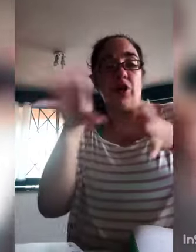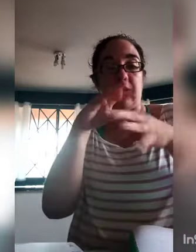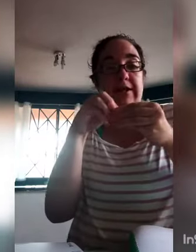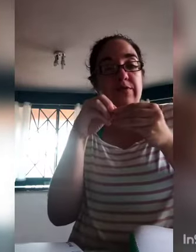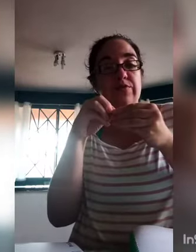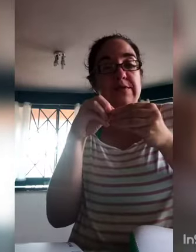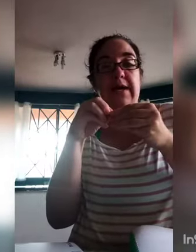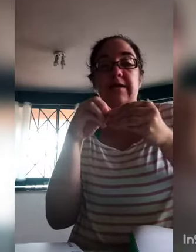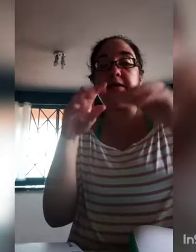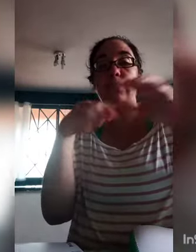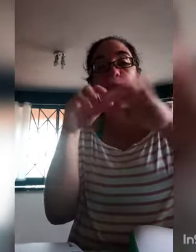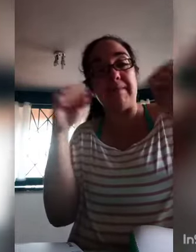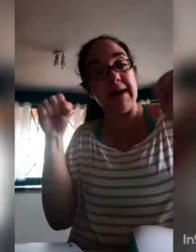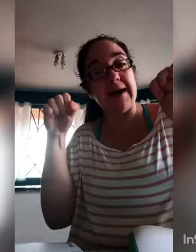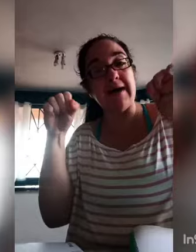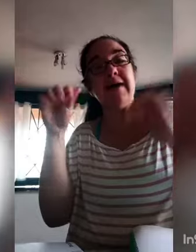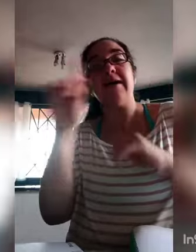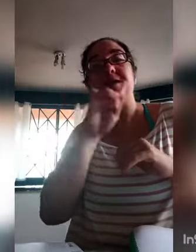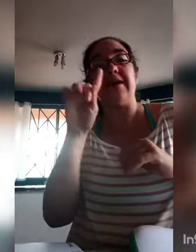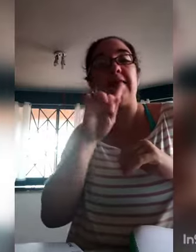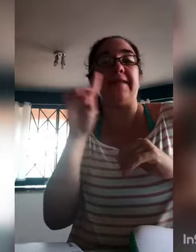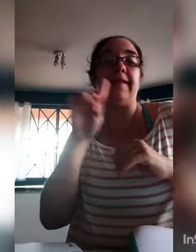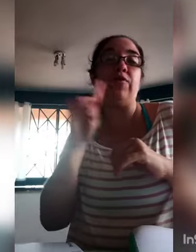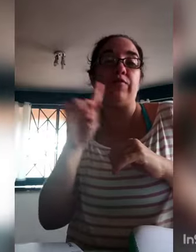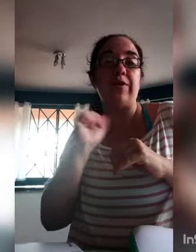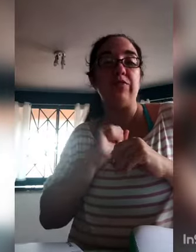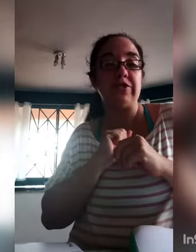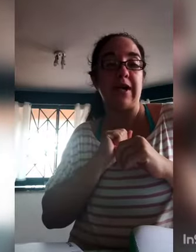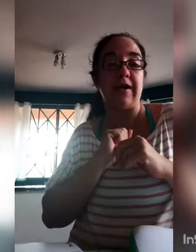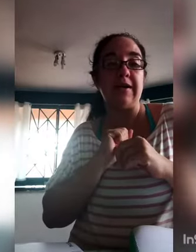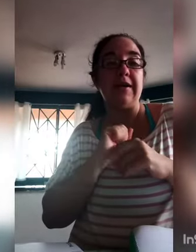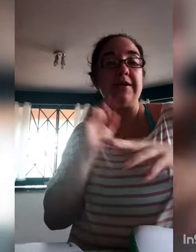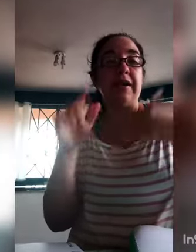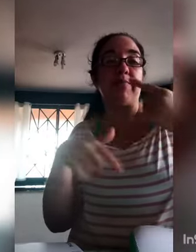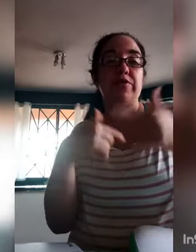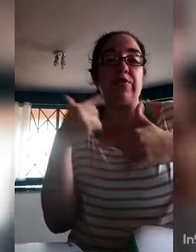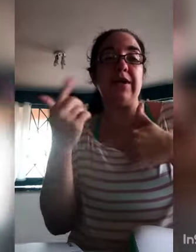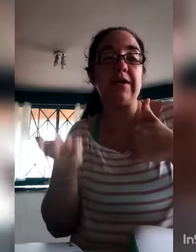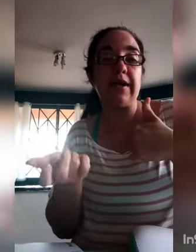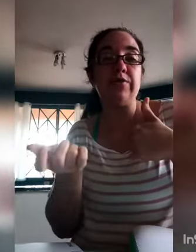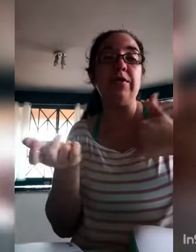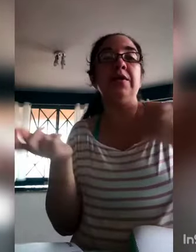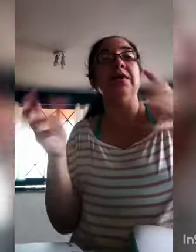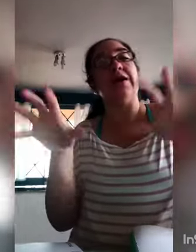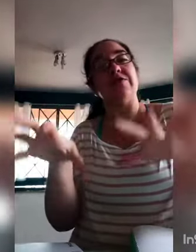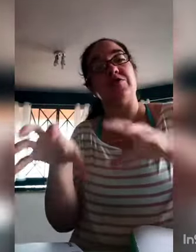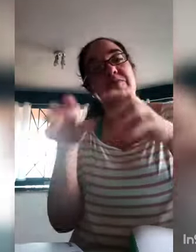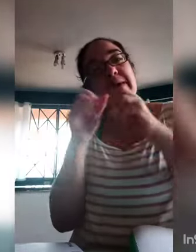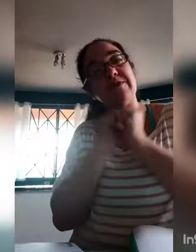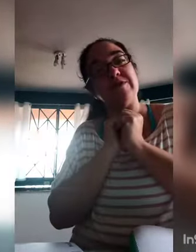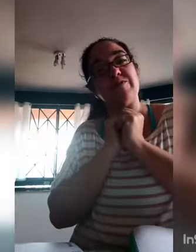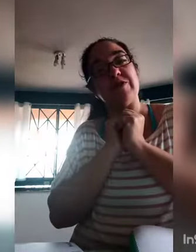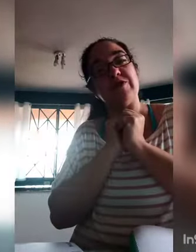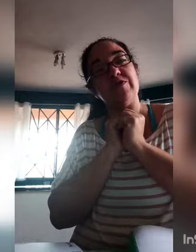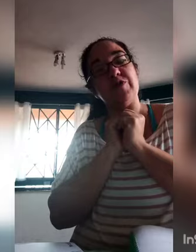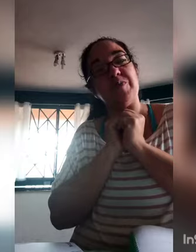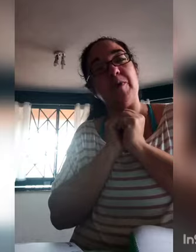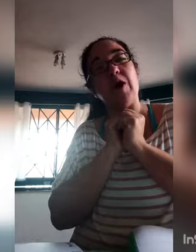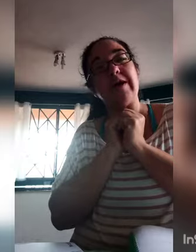Coloca dentro de um saquinho, amarra, que ela não vai murchar. E após o recreio, a gente pega o nosso potinho de pipoca